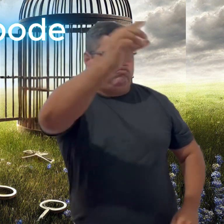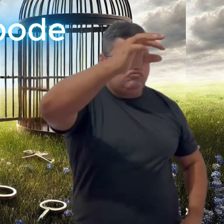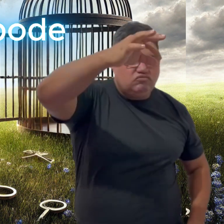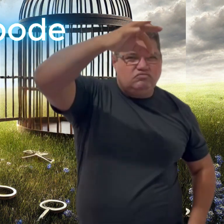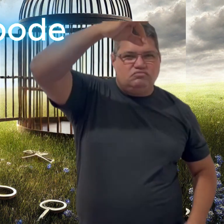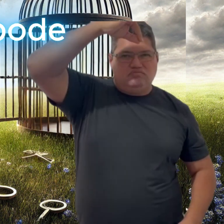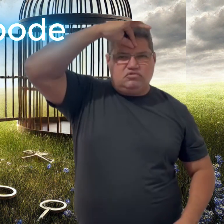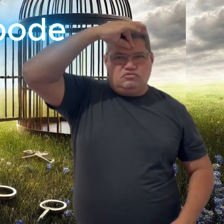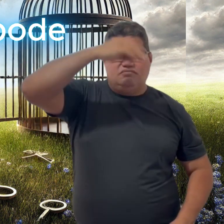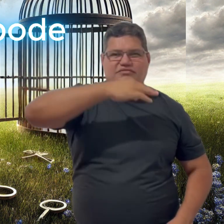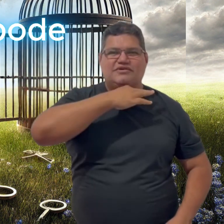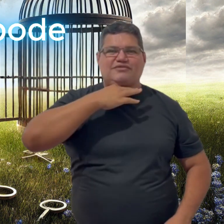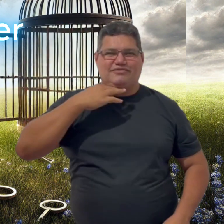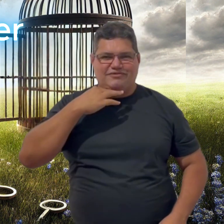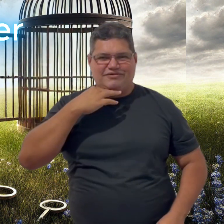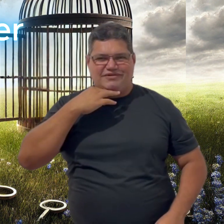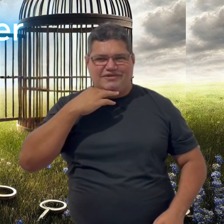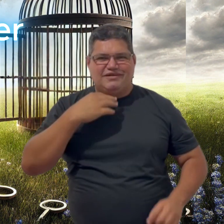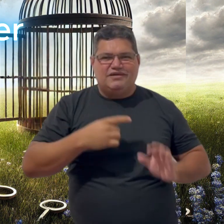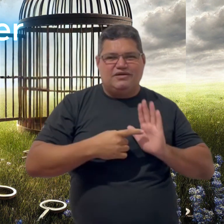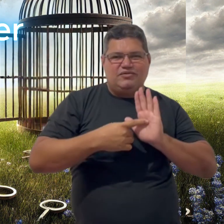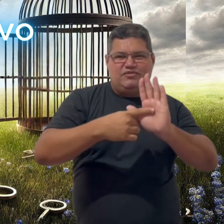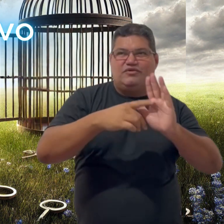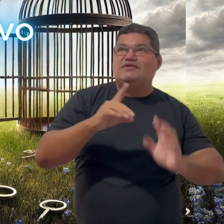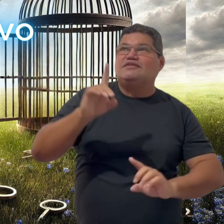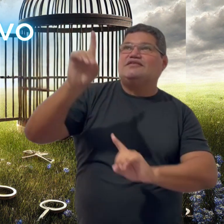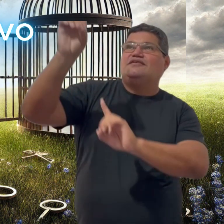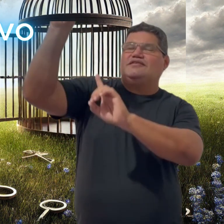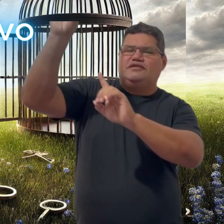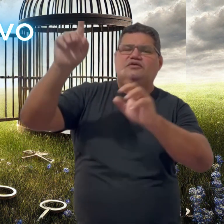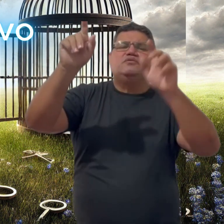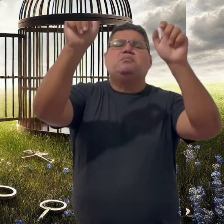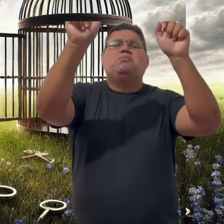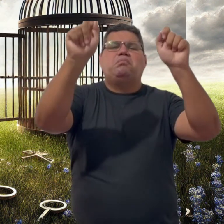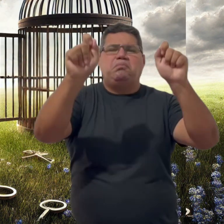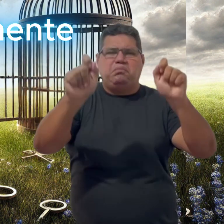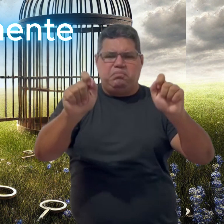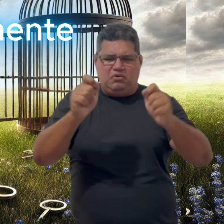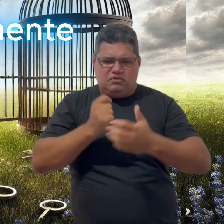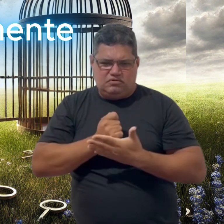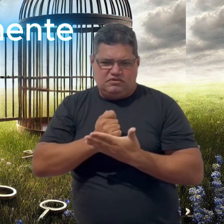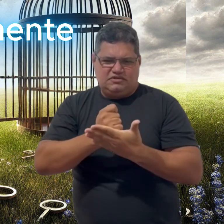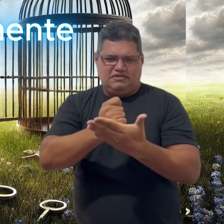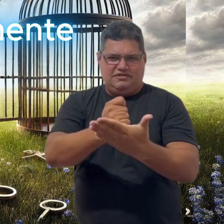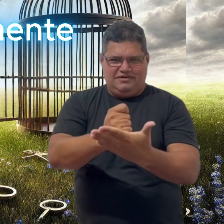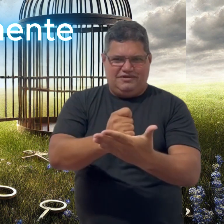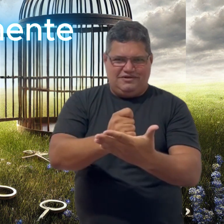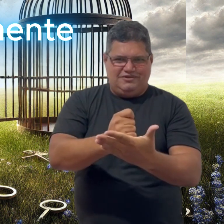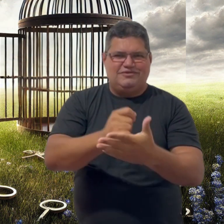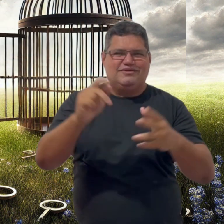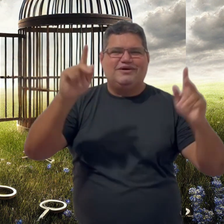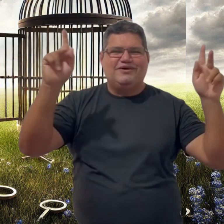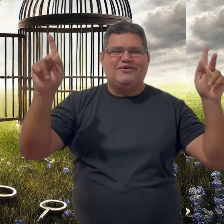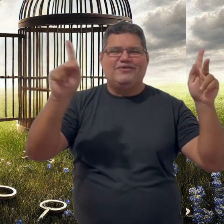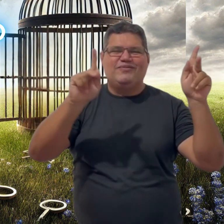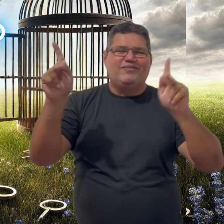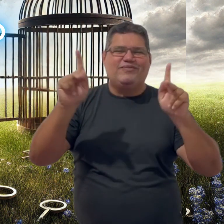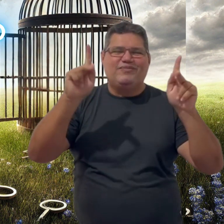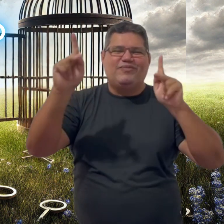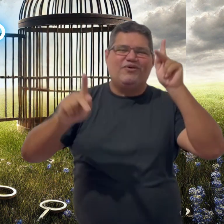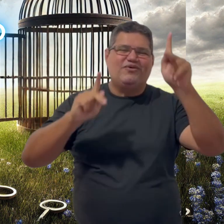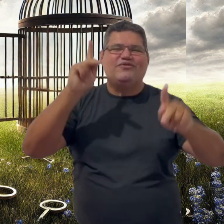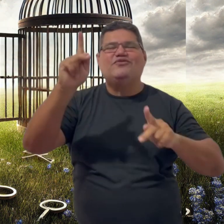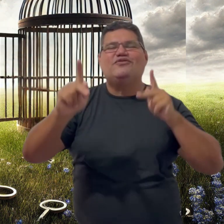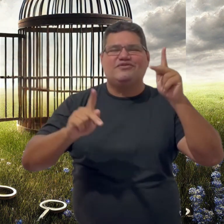mostra que Deus pode fortalecer o seu povo e que realmente